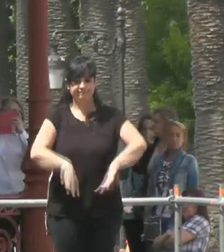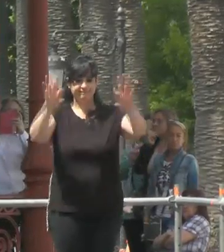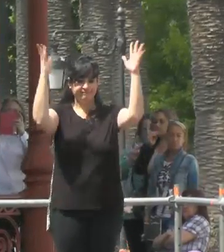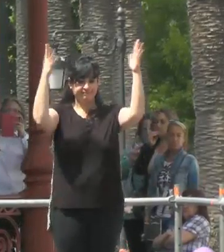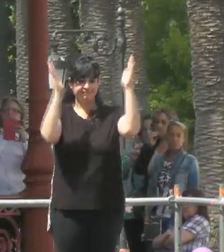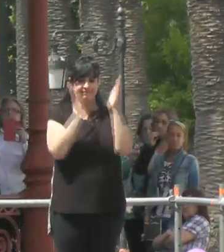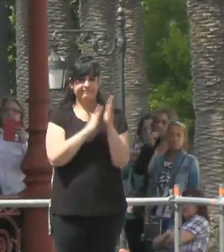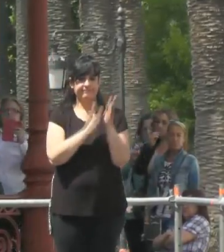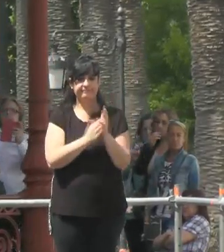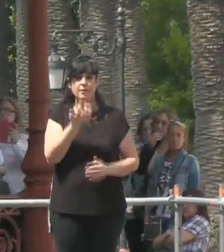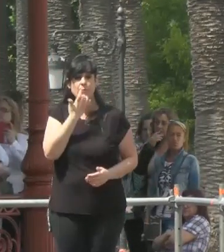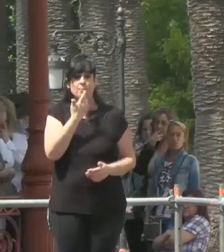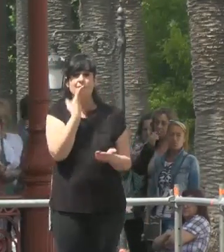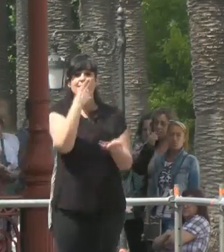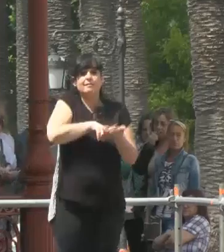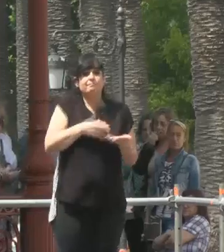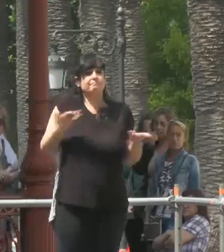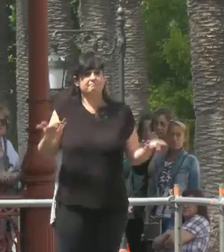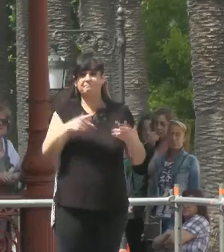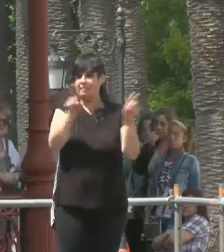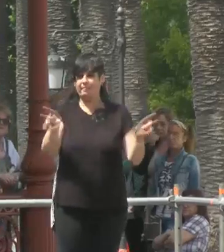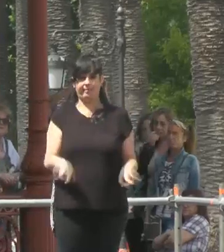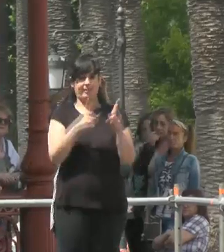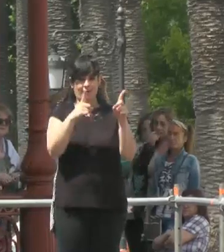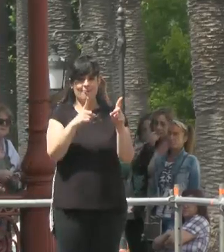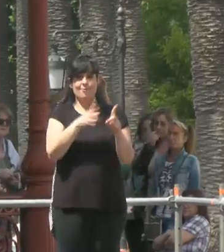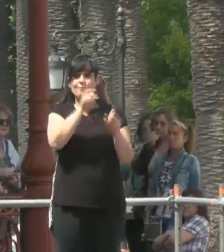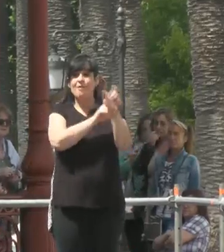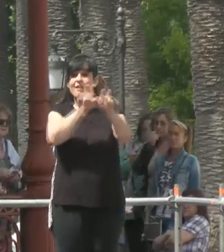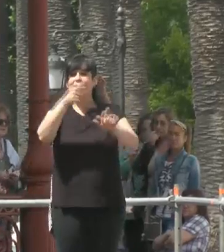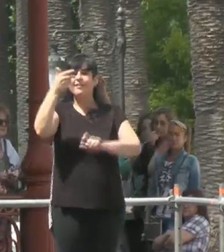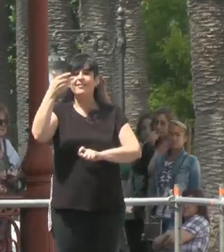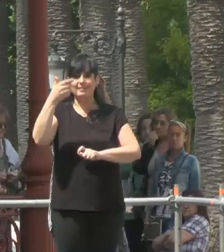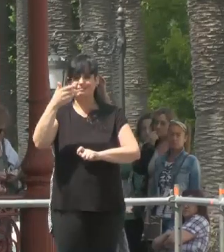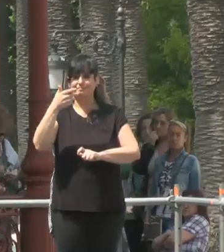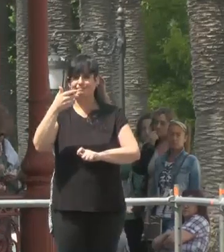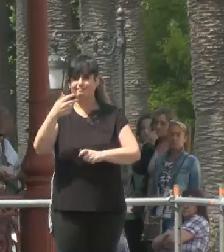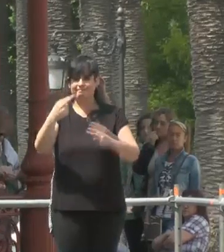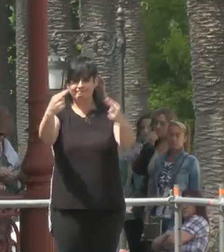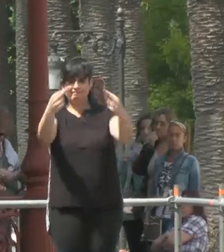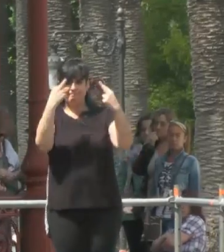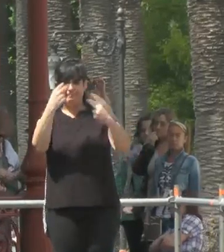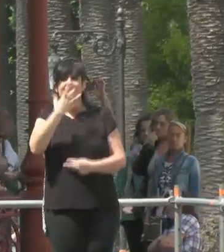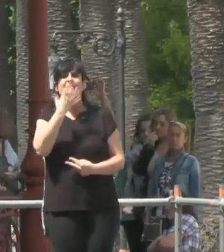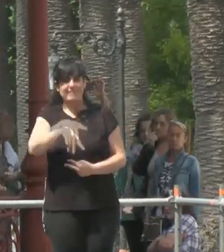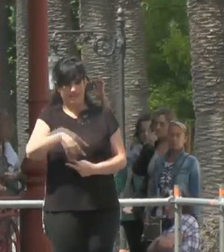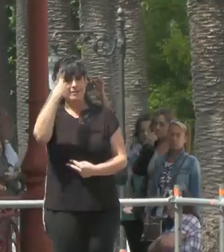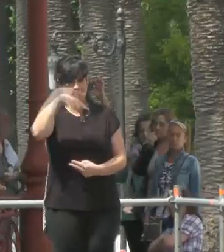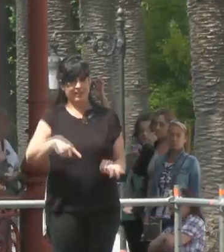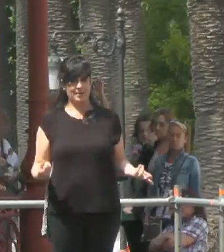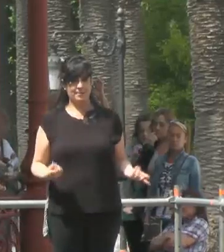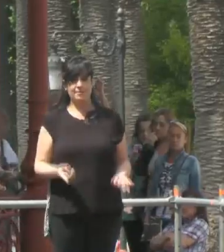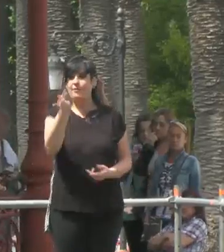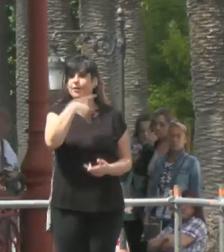Non importa as etiquetas que nos poñan, porque a xente sabe o que somos. Nos somos os que